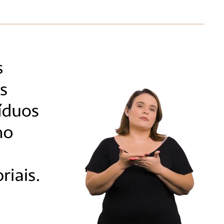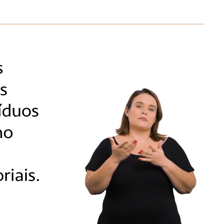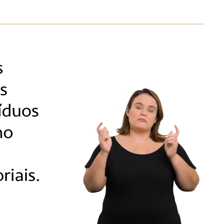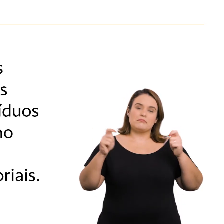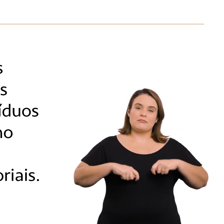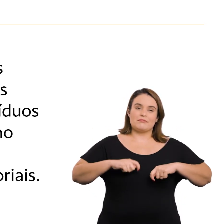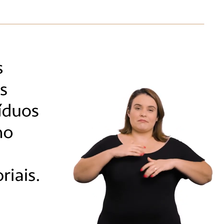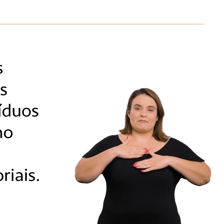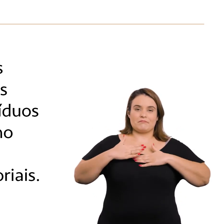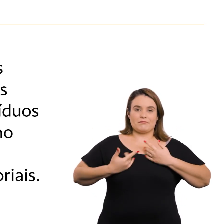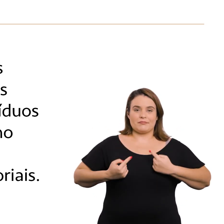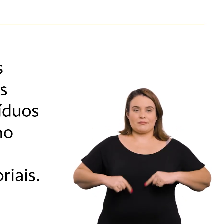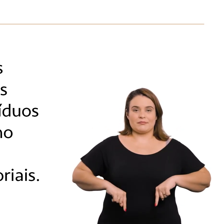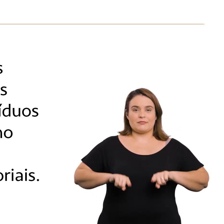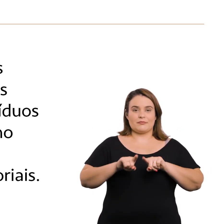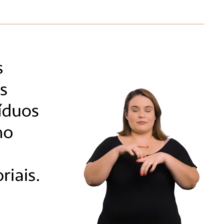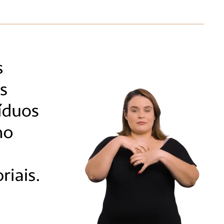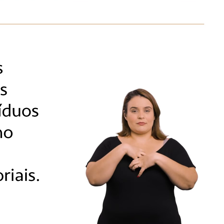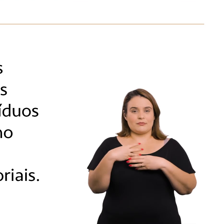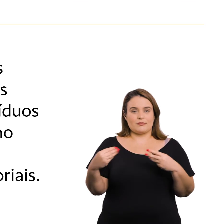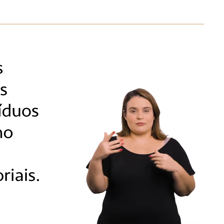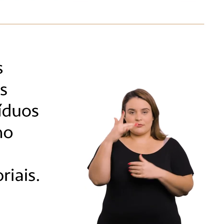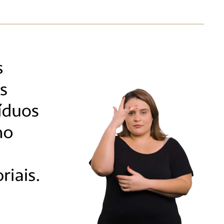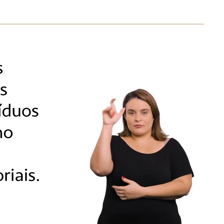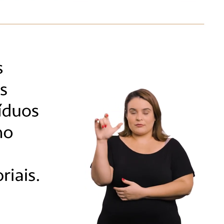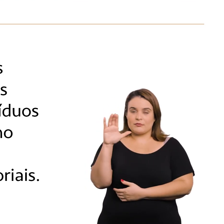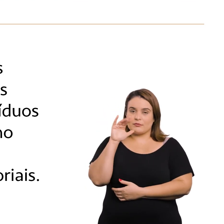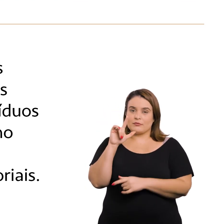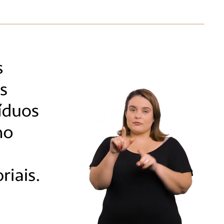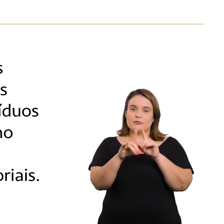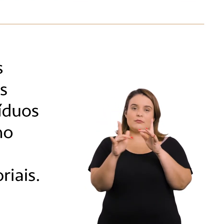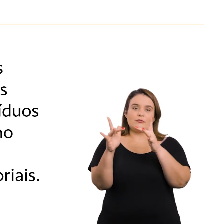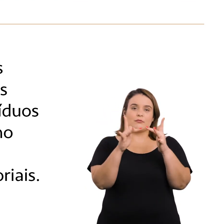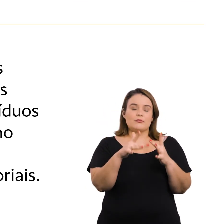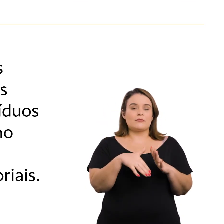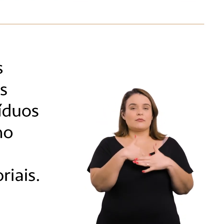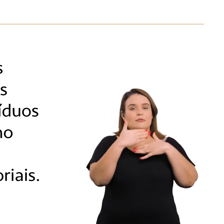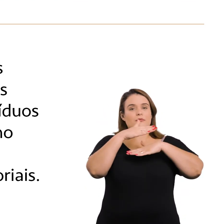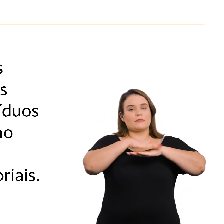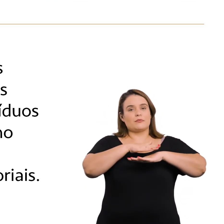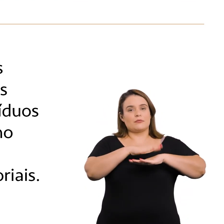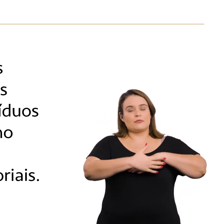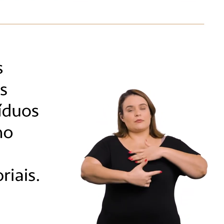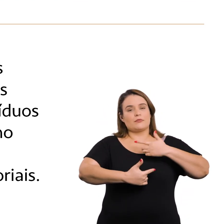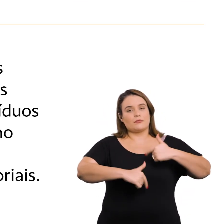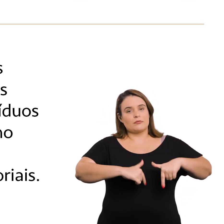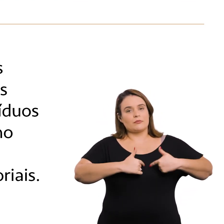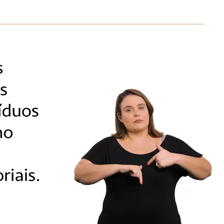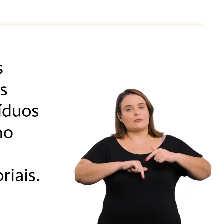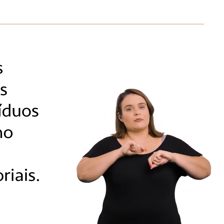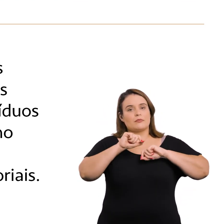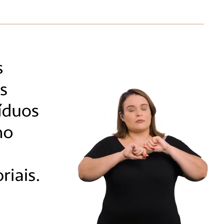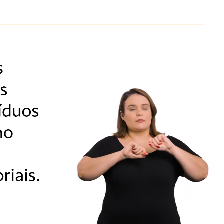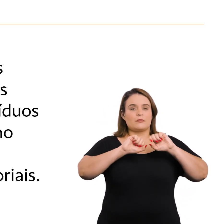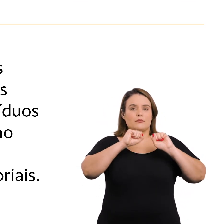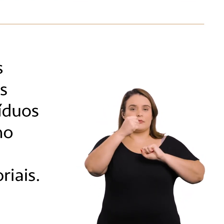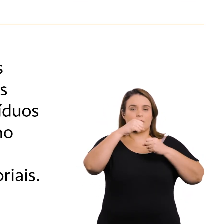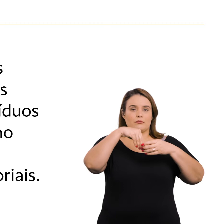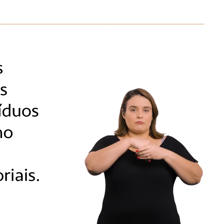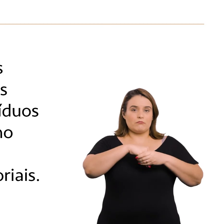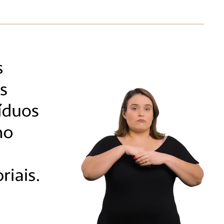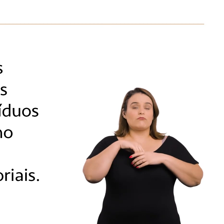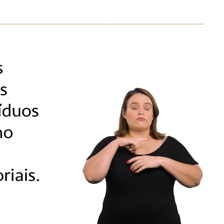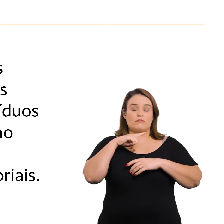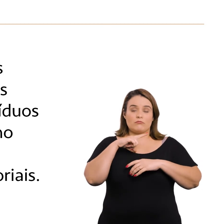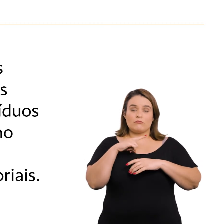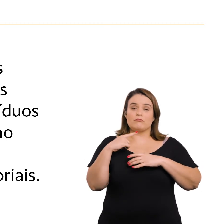e capacidades físicas e sensoriais dos indivíduos e sua relação no desempenho de atividades que envolvem habilidades motoras